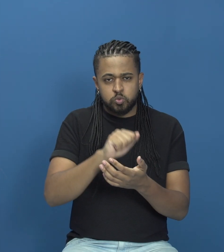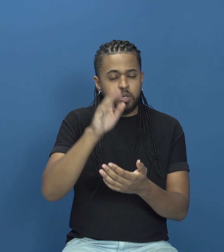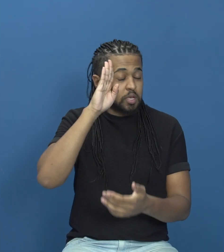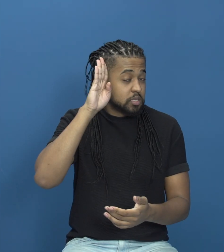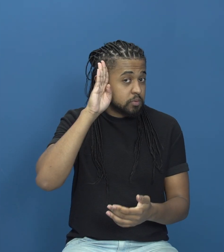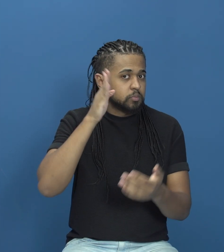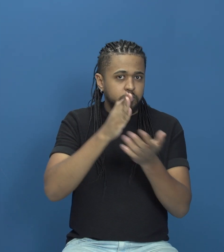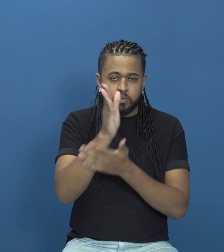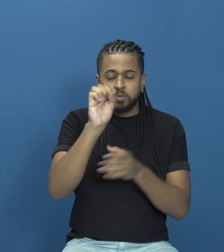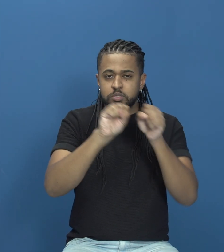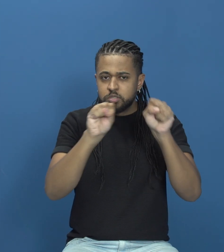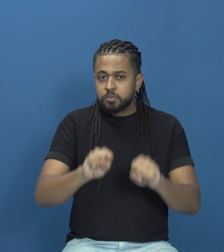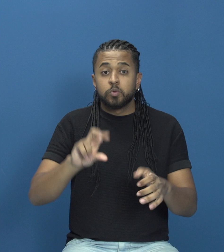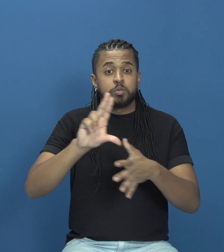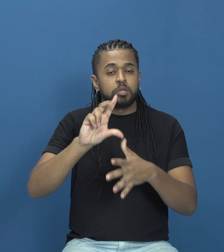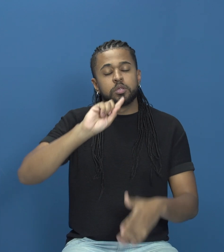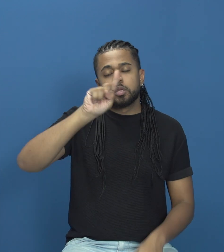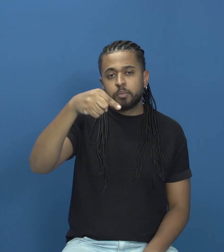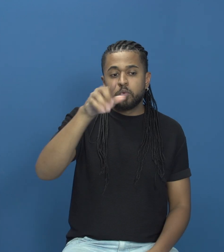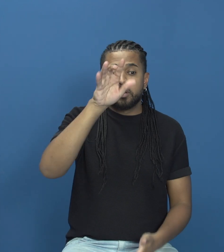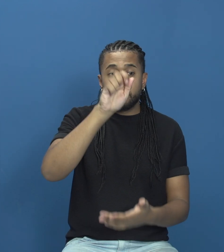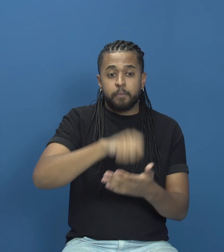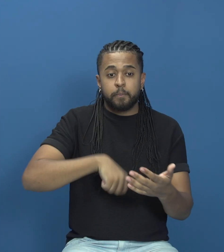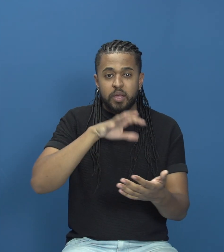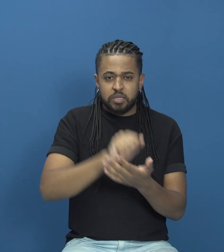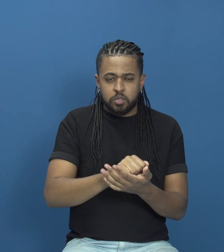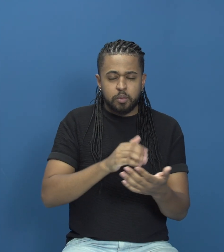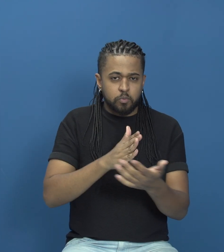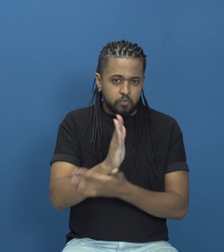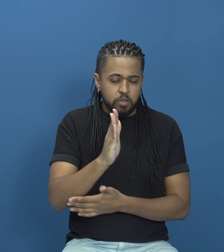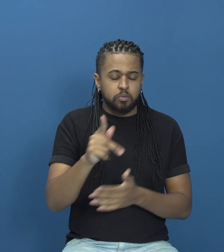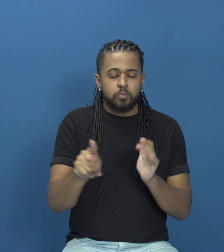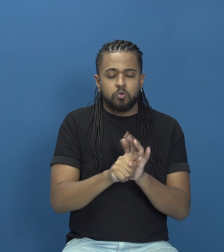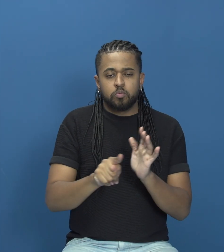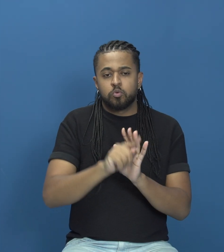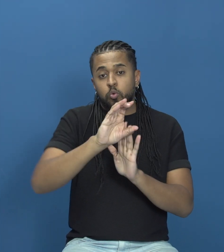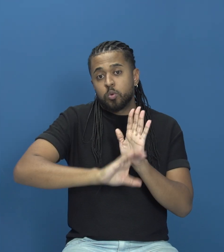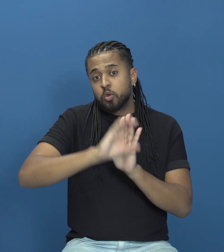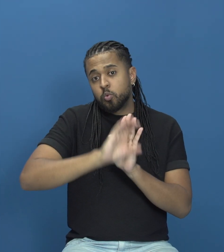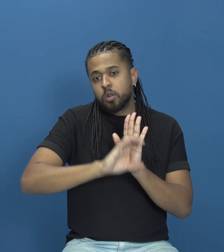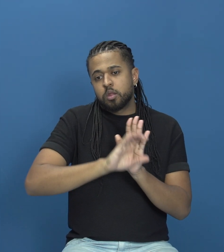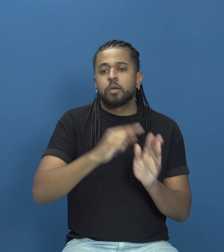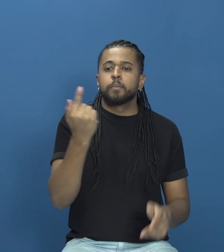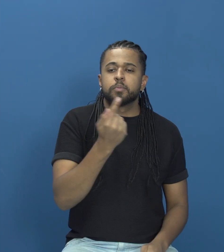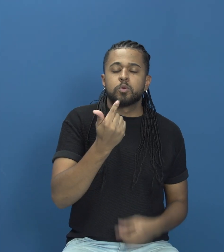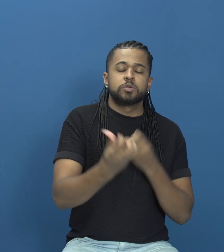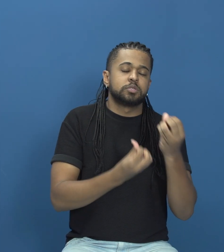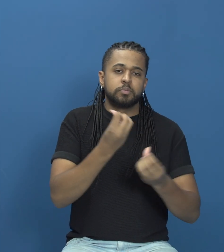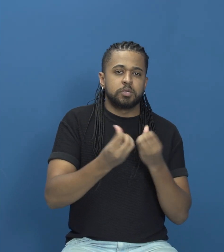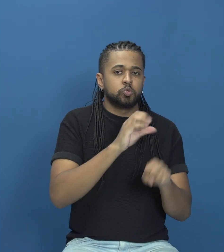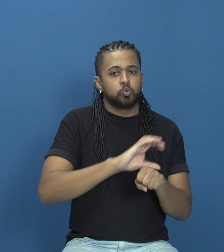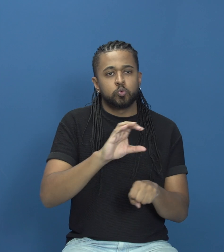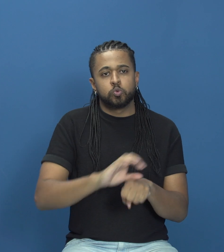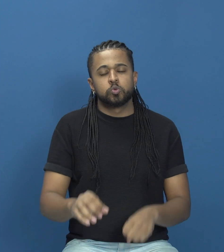sistema da UNILA e na posterior matrícula dos aprovados nos componentes curriculares do primeiro semestre do